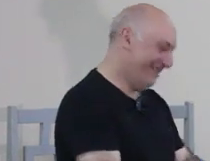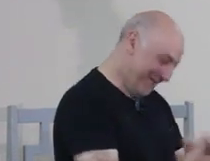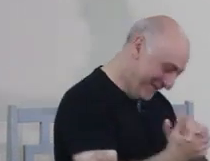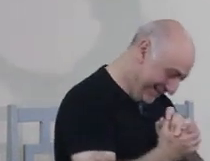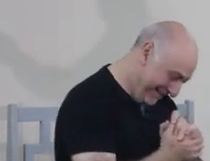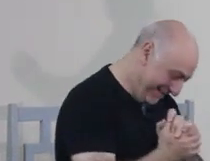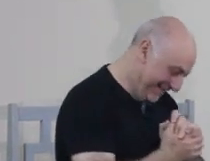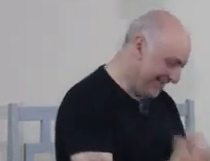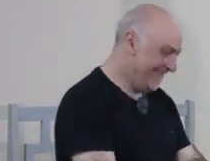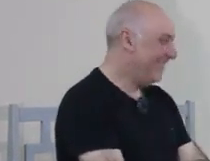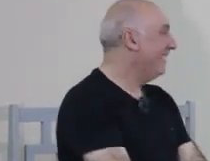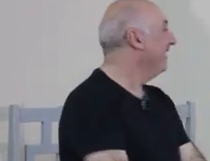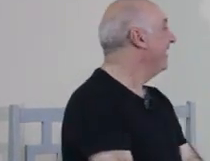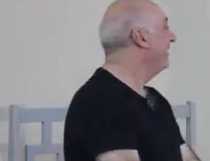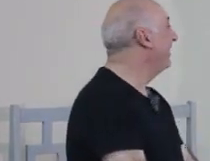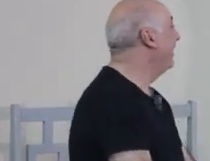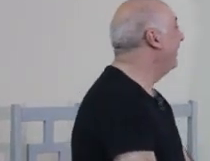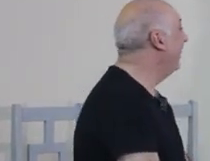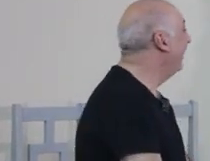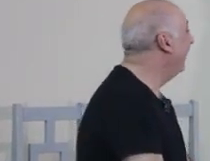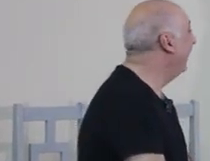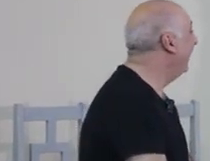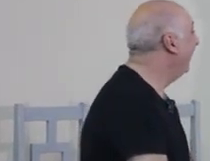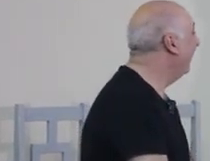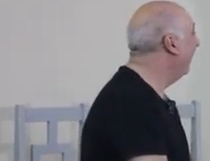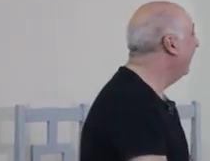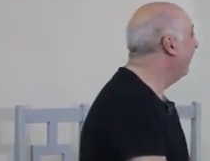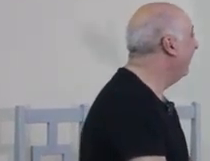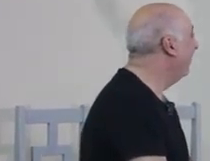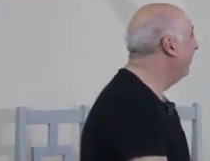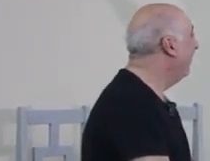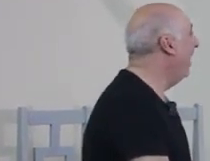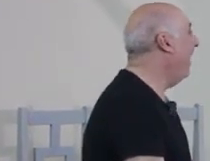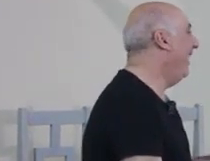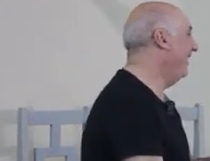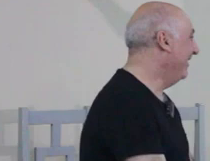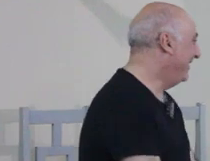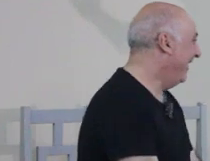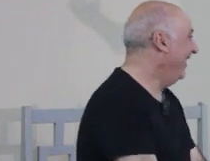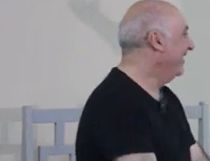mestre aí. E sabe quem mais te mandou um abraço aqui? O Sérgio Guimarães, está lá.